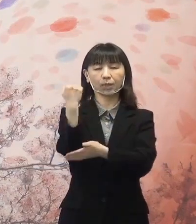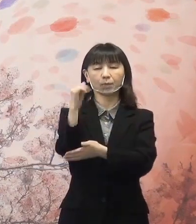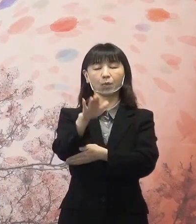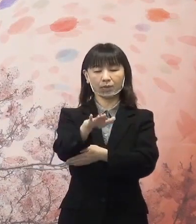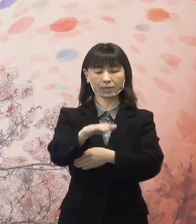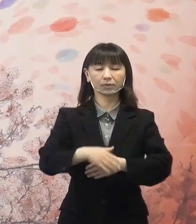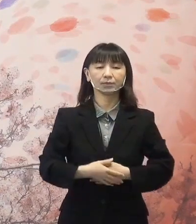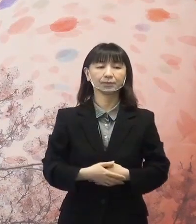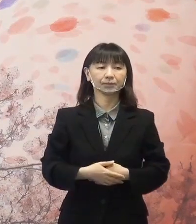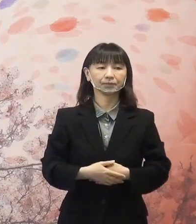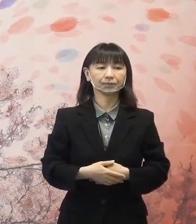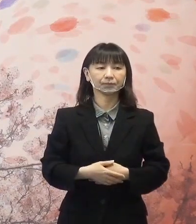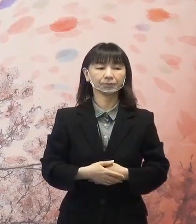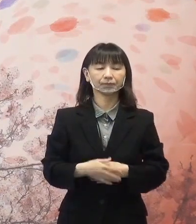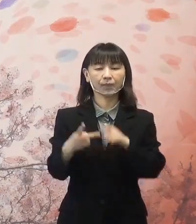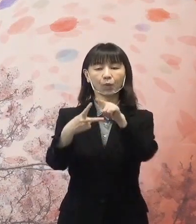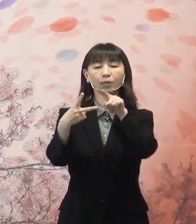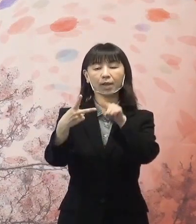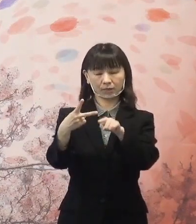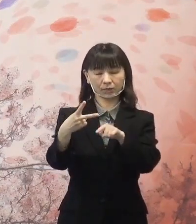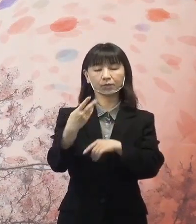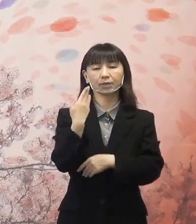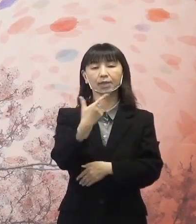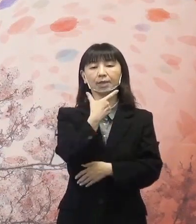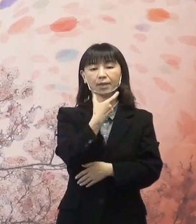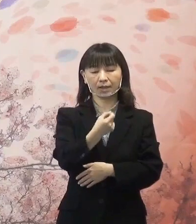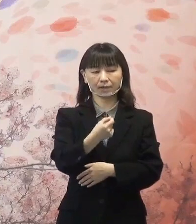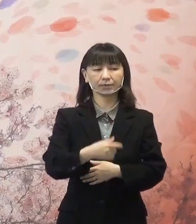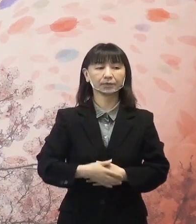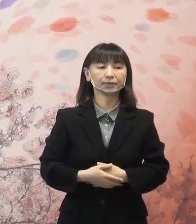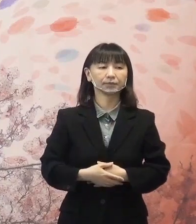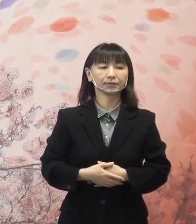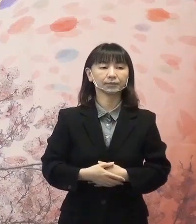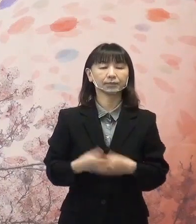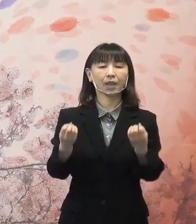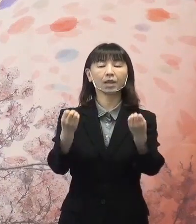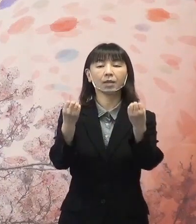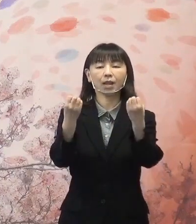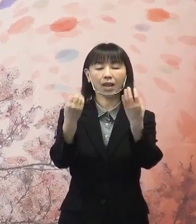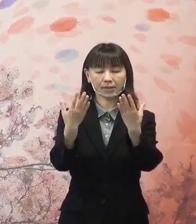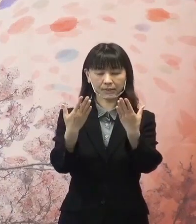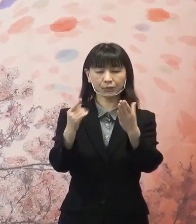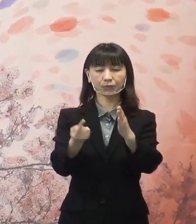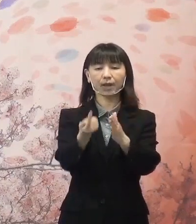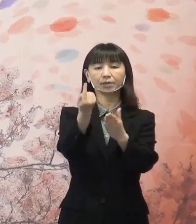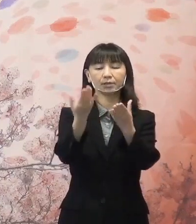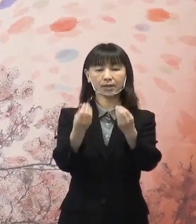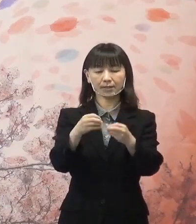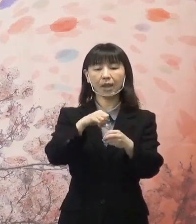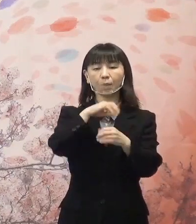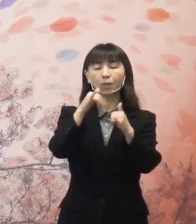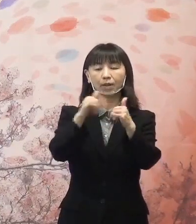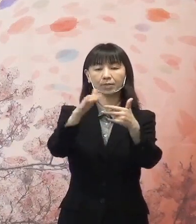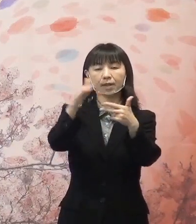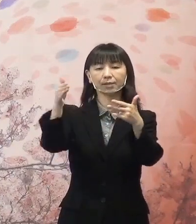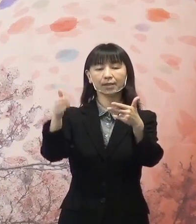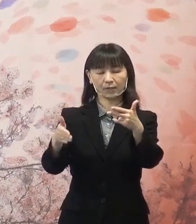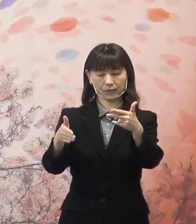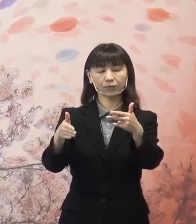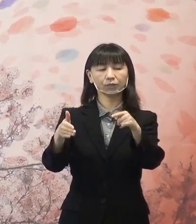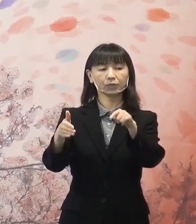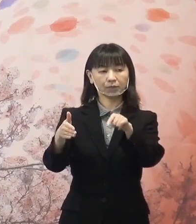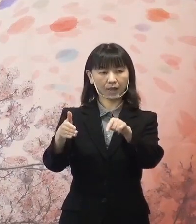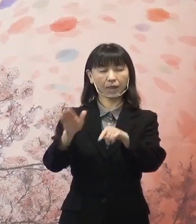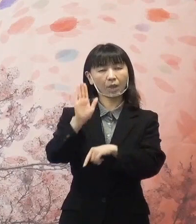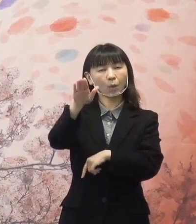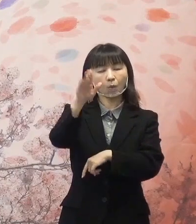します。 お願いします。2点ほど聞きたかったんですけれども、はい、新しく発生したこの高齢者施設でのクラスターで、その